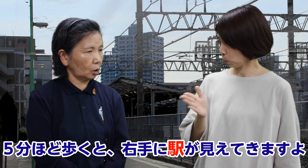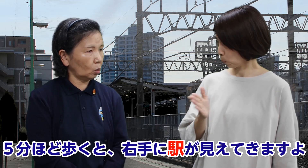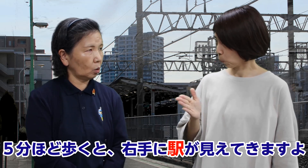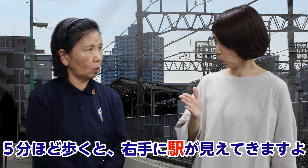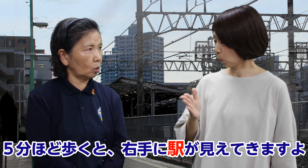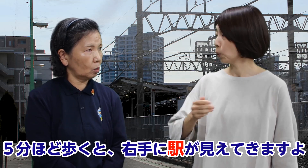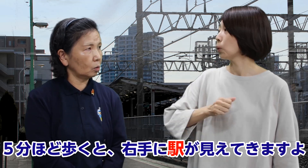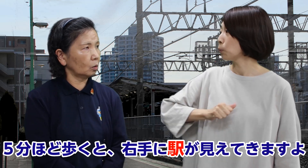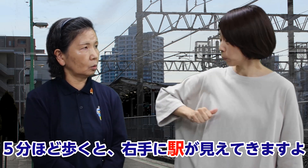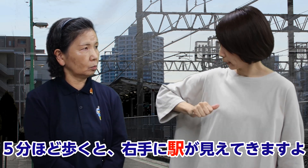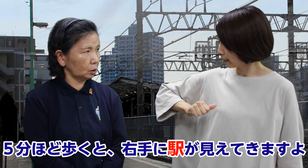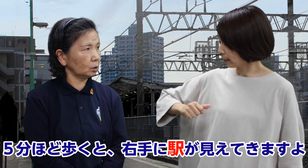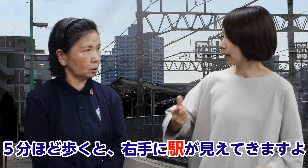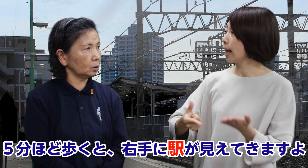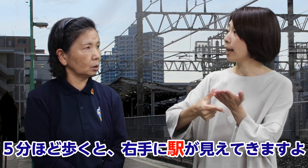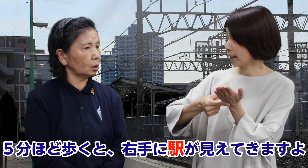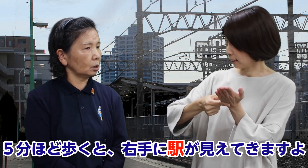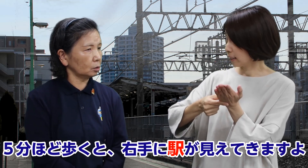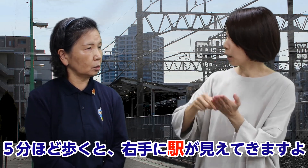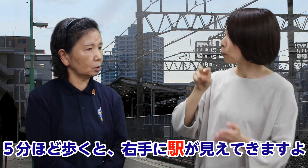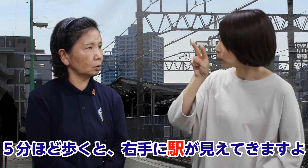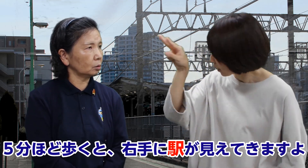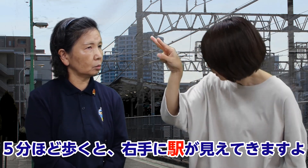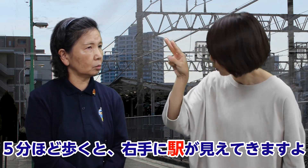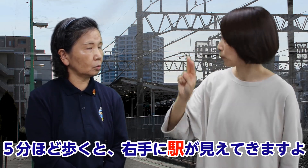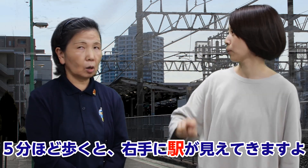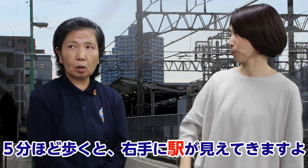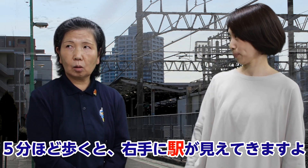と右手に駅が見えますよ。